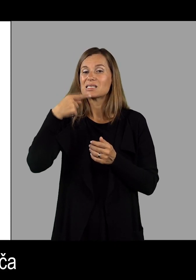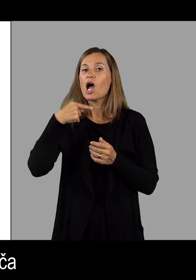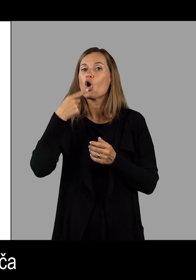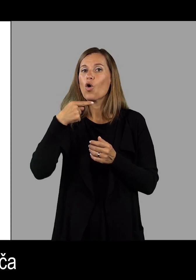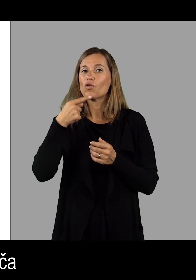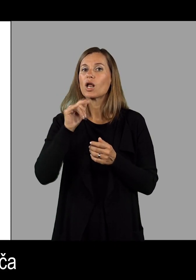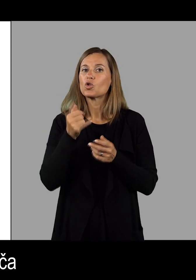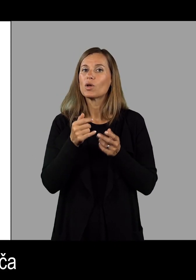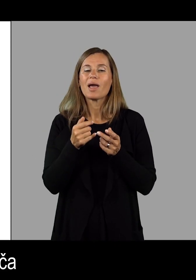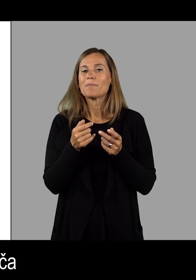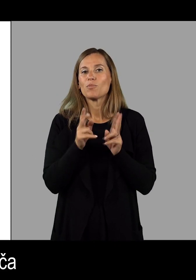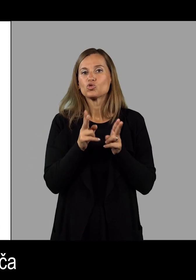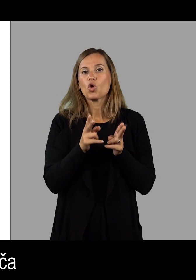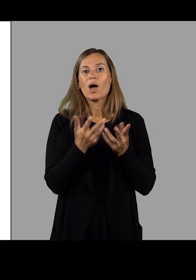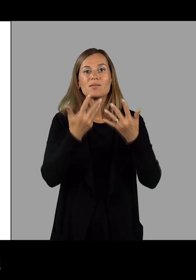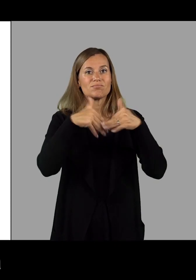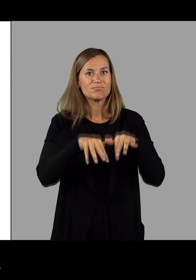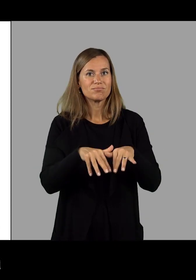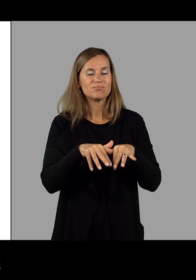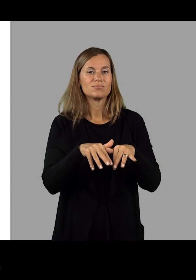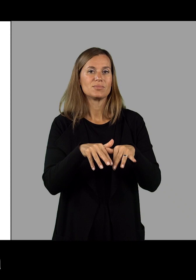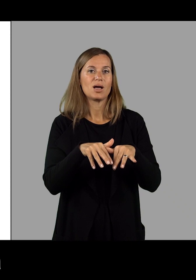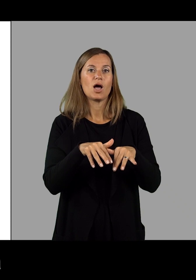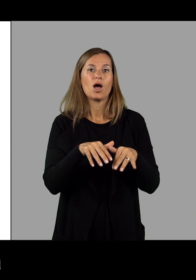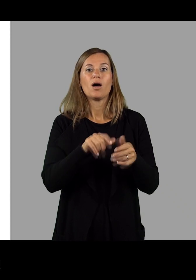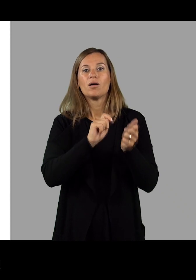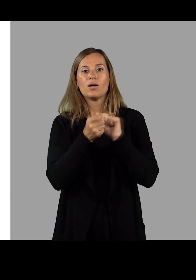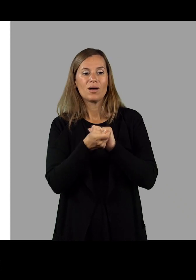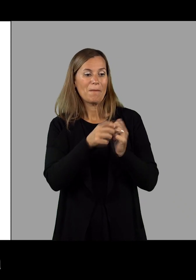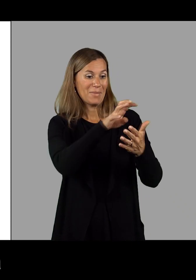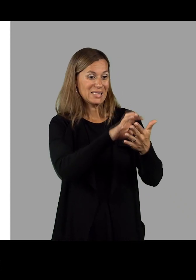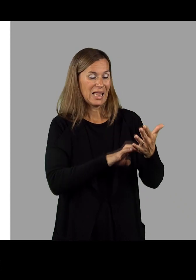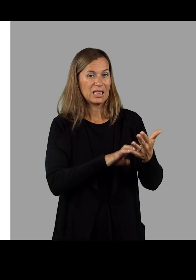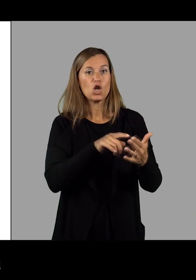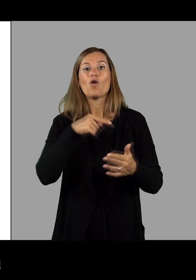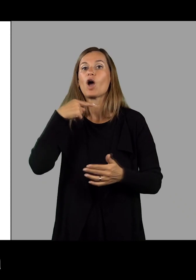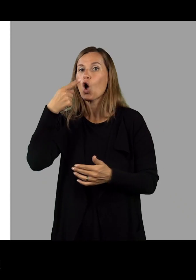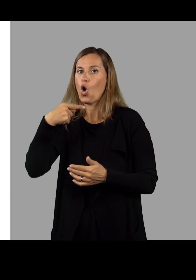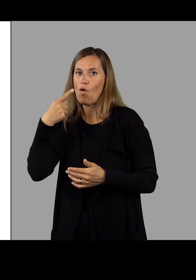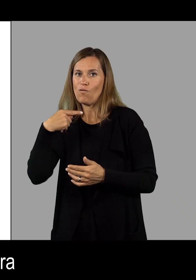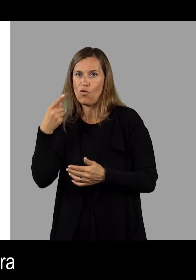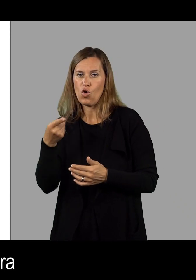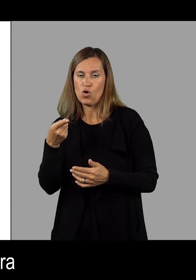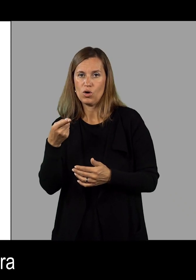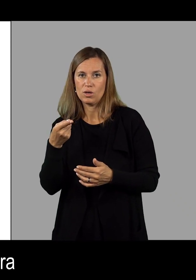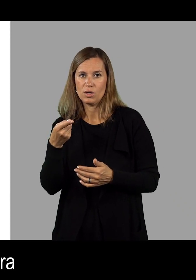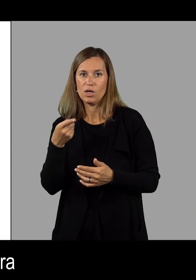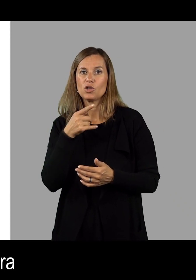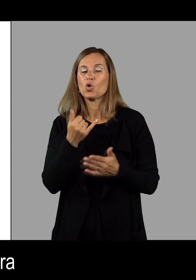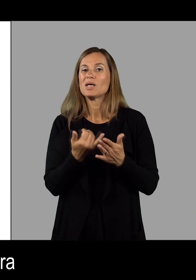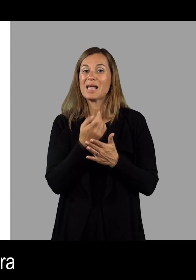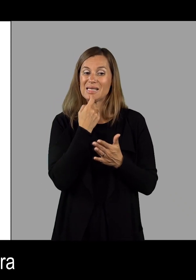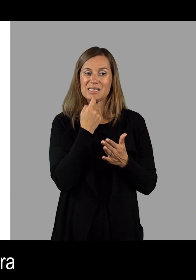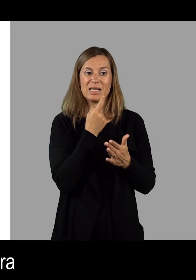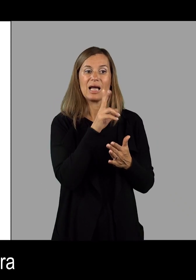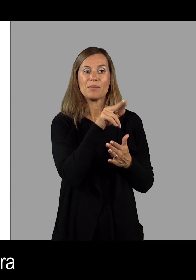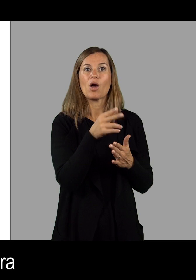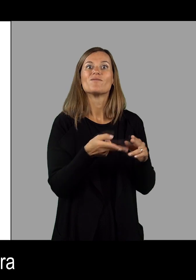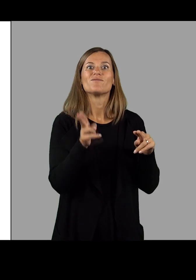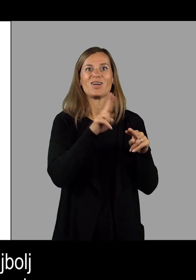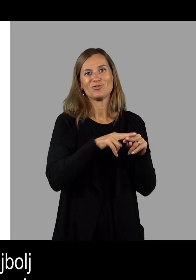omogoča samodejno tvorjenje govora na podlagi poljubnega vhodnega besedila. Sistemi za sintezo govora za jezike z